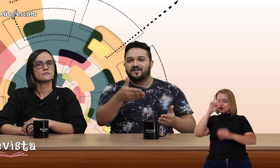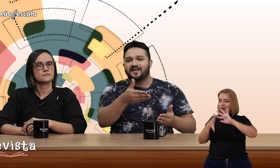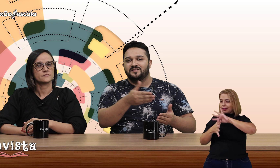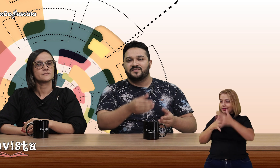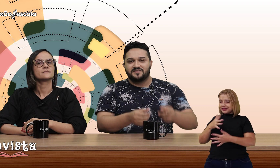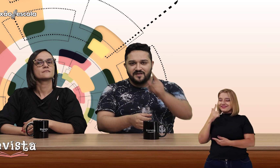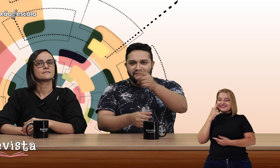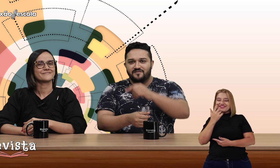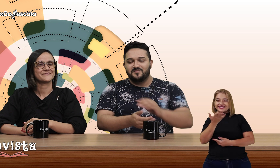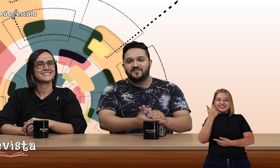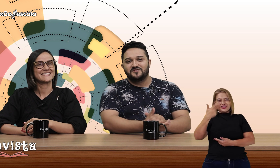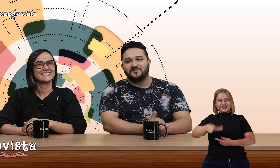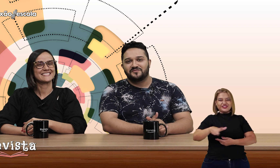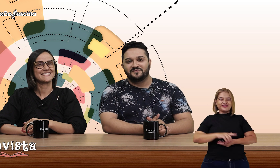da Libras. Vamos ver de novo.